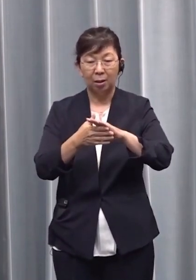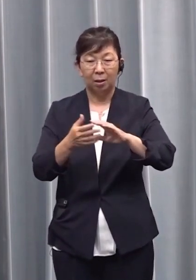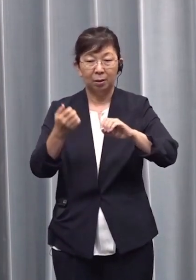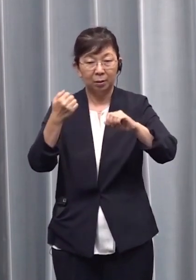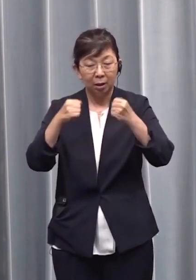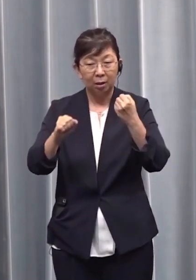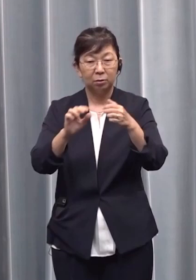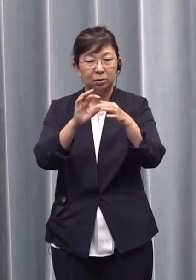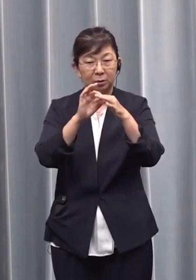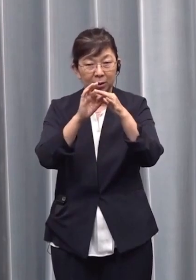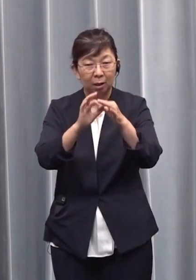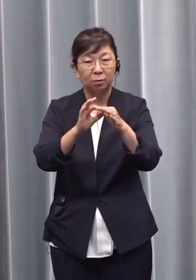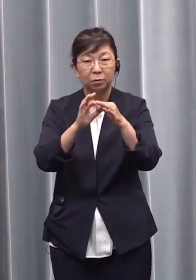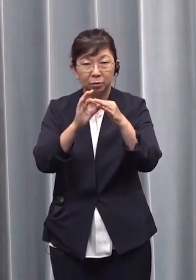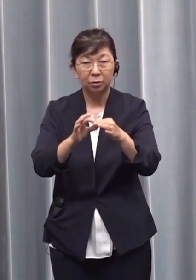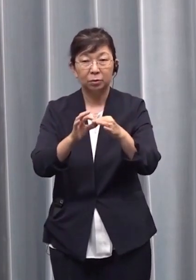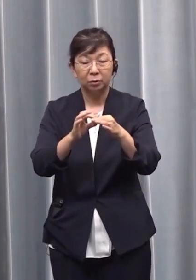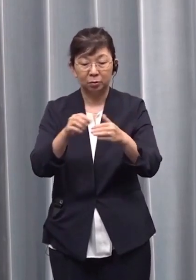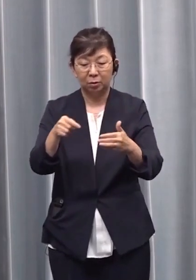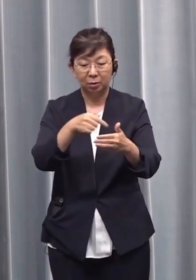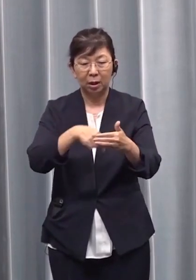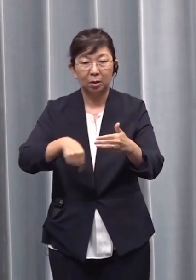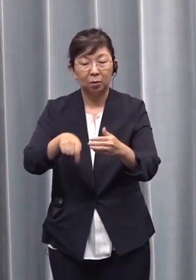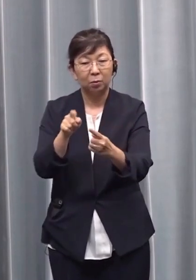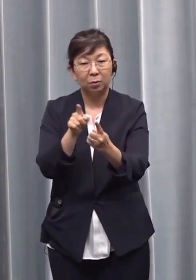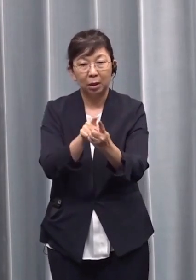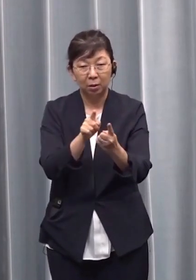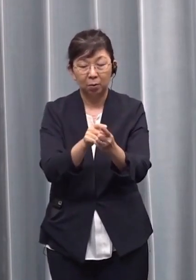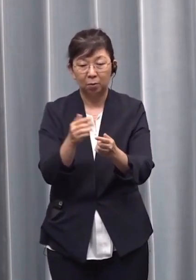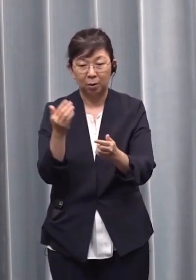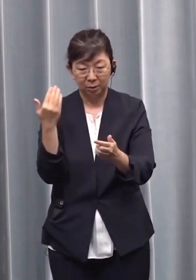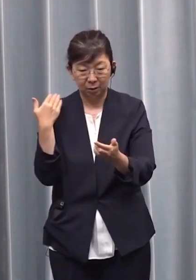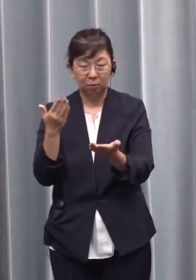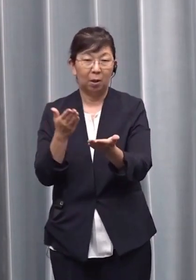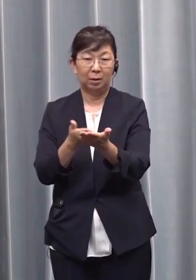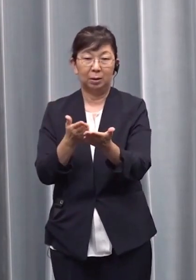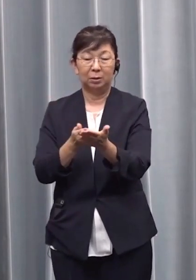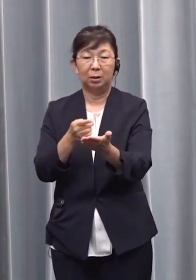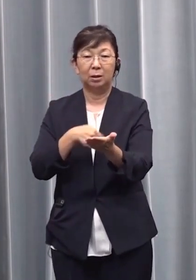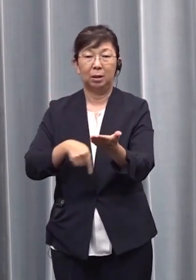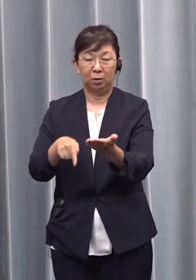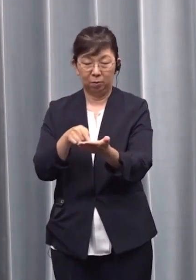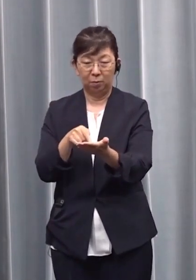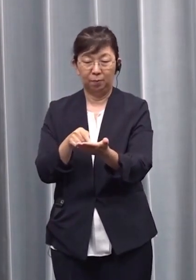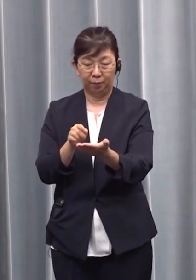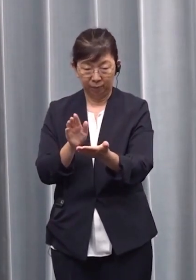する事案に対しての対応は先ほど申し上げた通りであります。